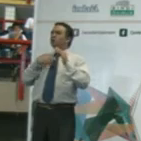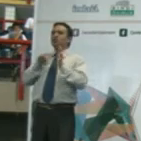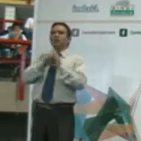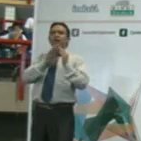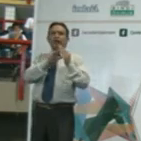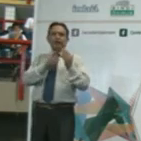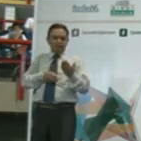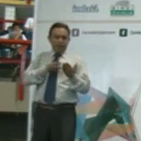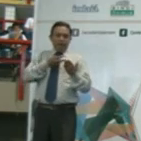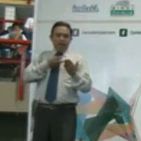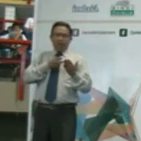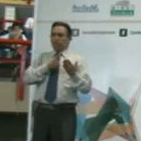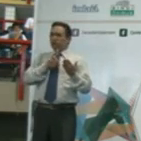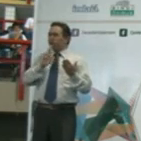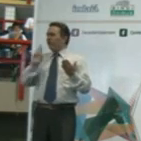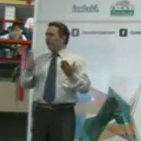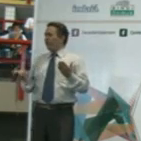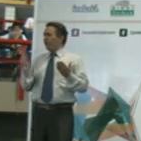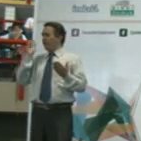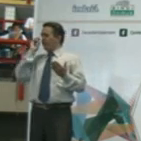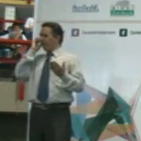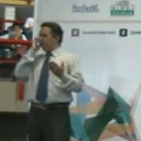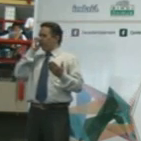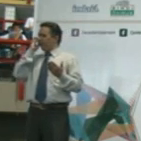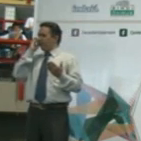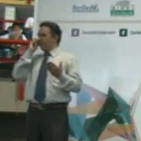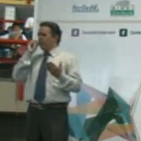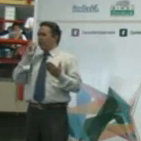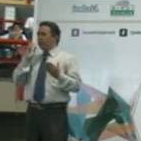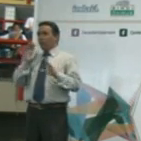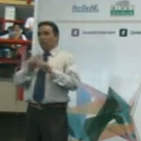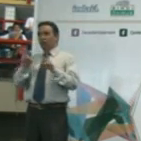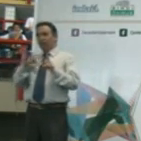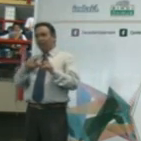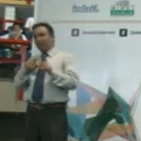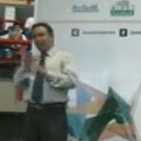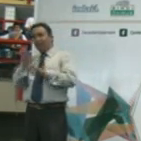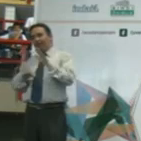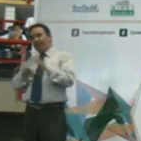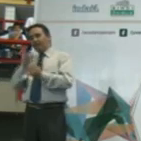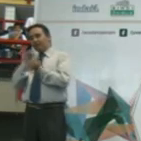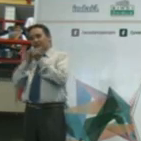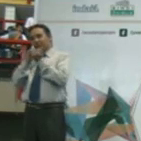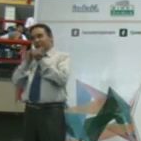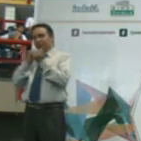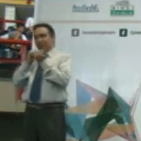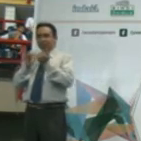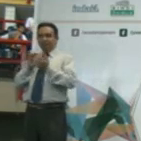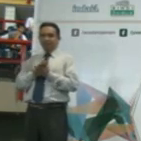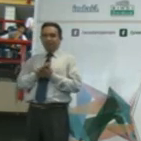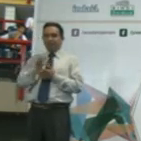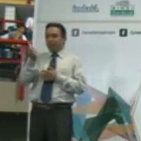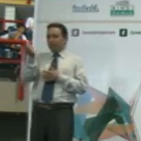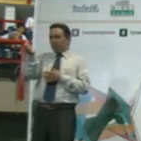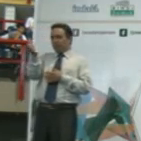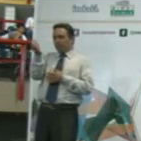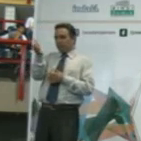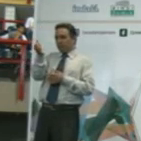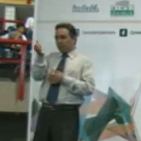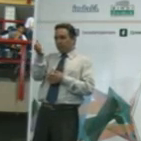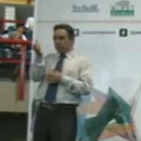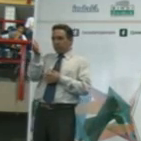diferente. Cada questão de sala que eu estou fazendo tem uma questão de casa parecida, tá certo? Então vamos lá. A sexta